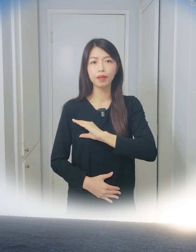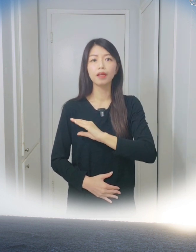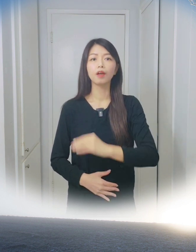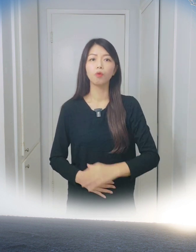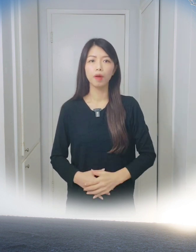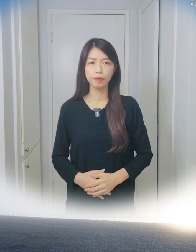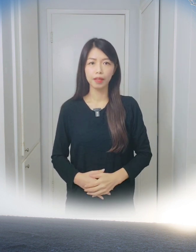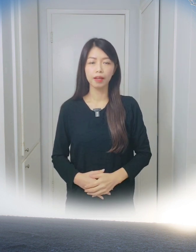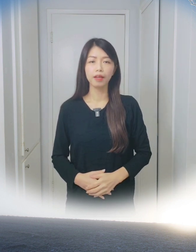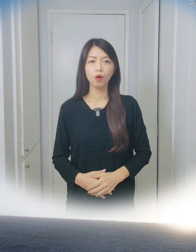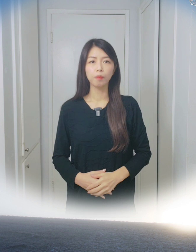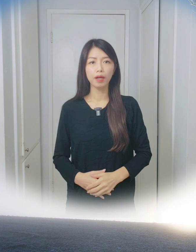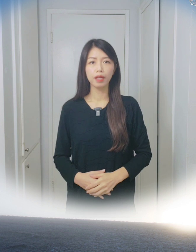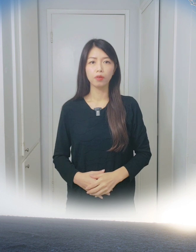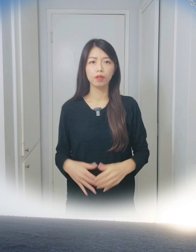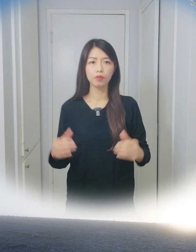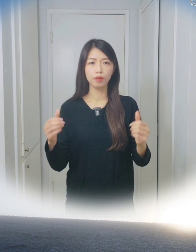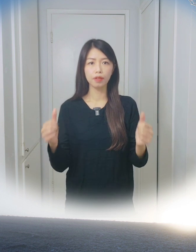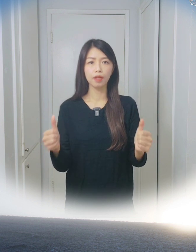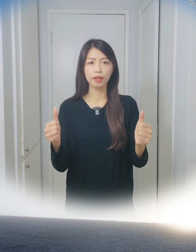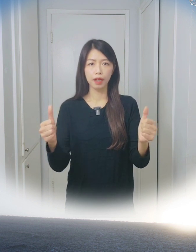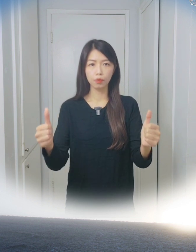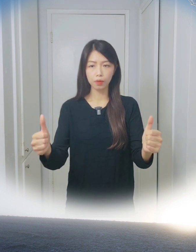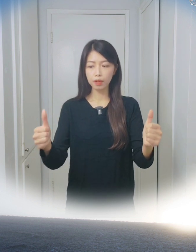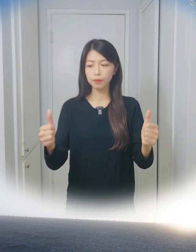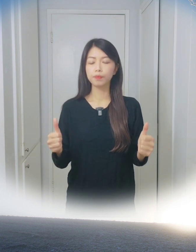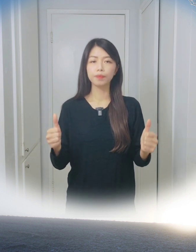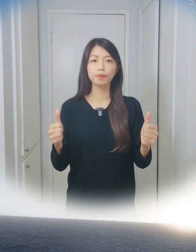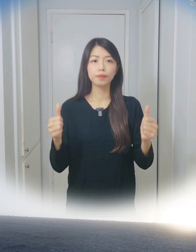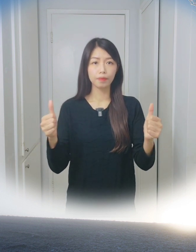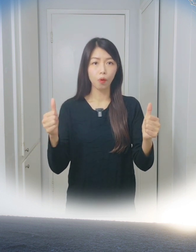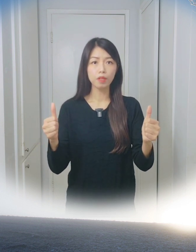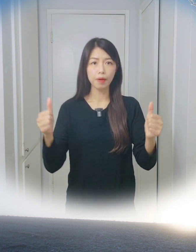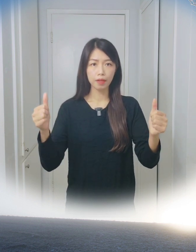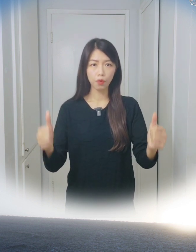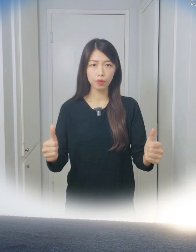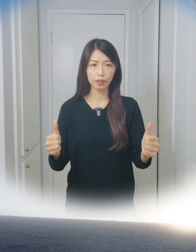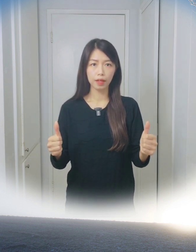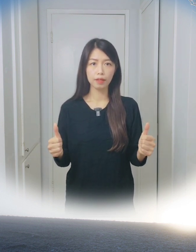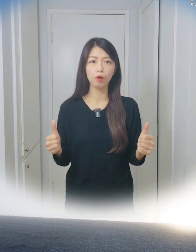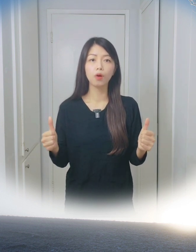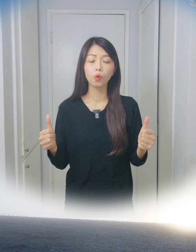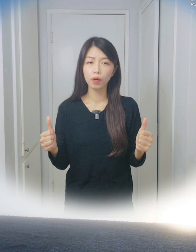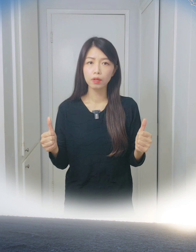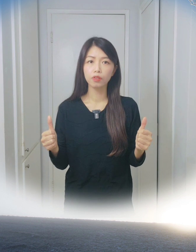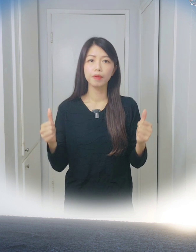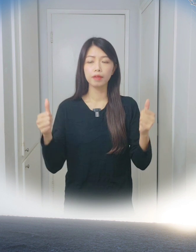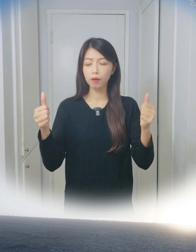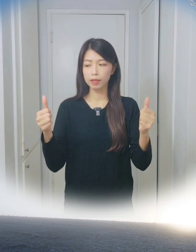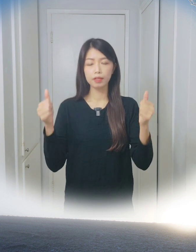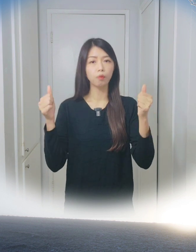이름 경배합니다. 경배하다 이런 뜻의 수어는 양손을 엄지만 세워준 이 상태에서